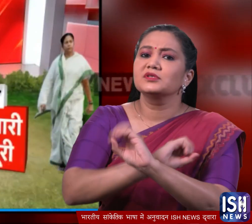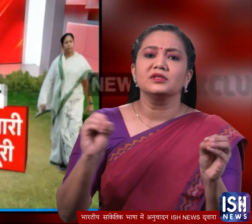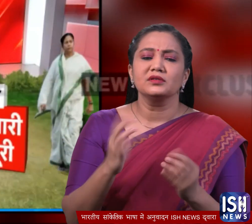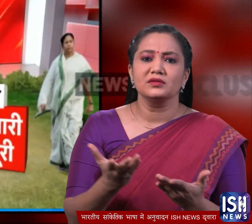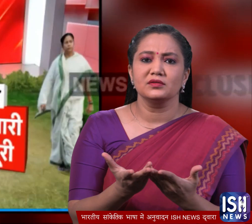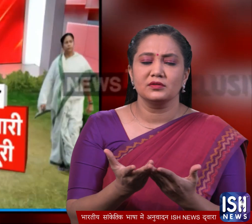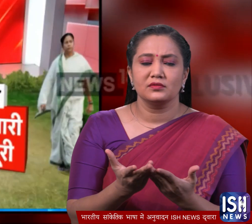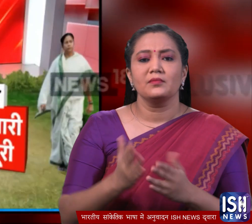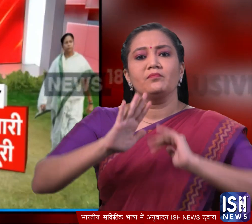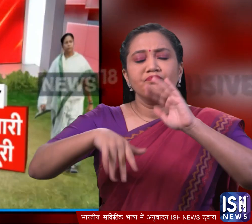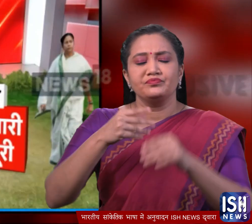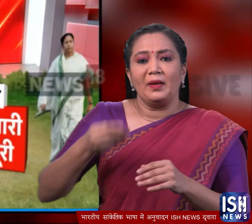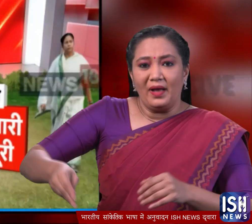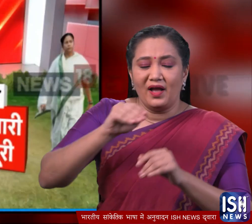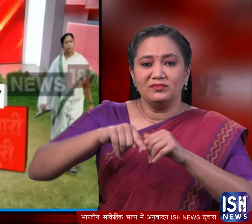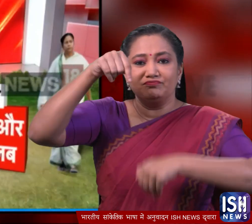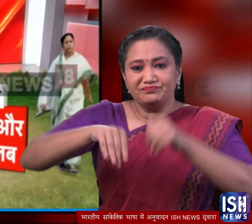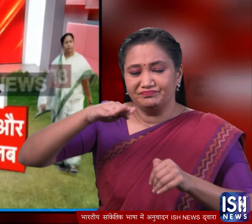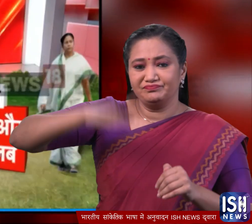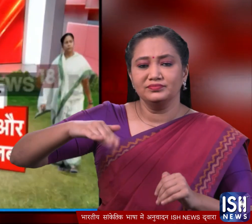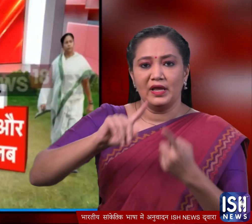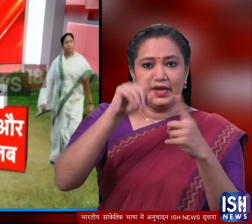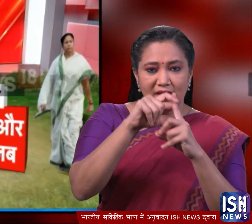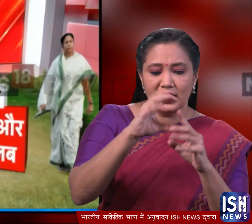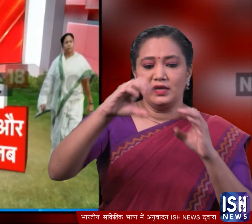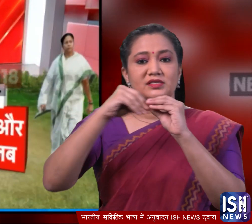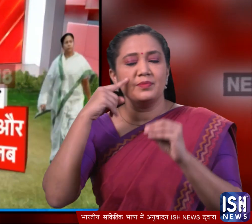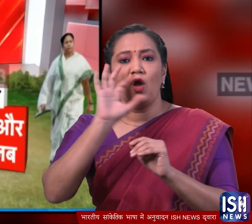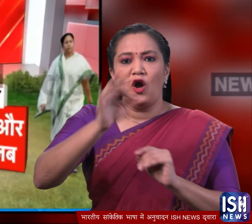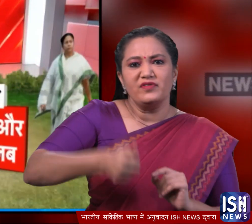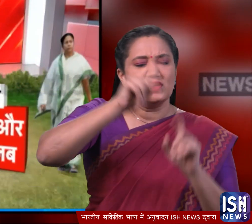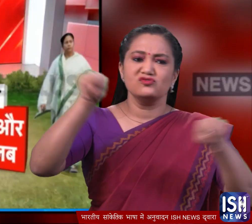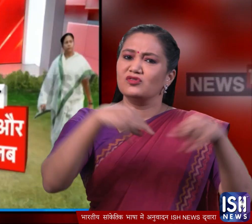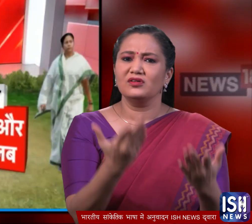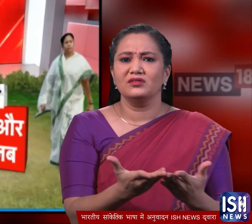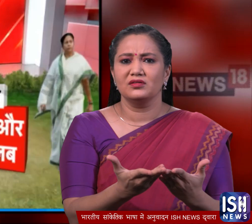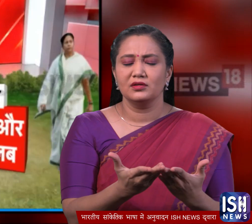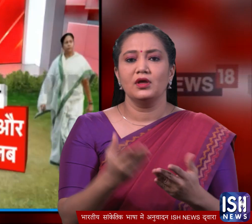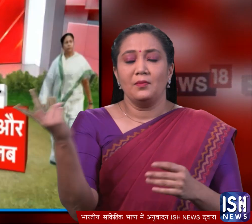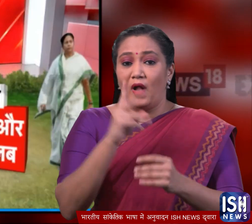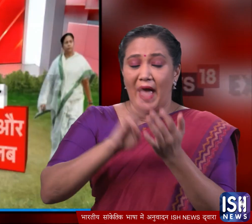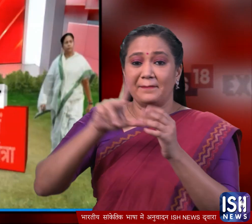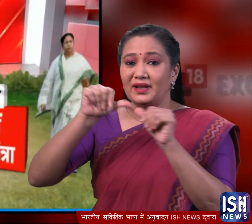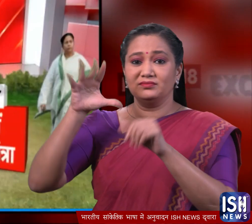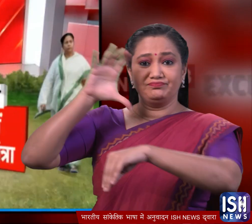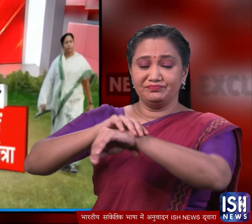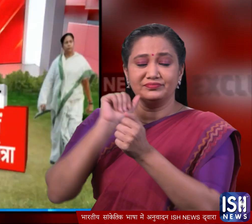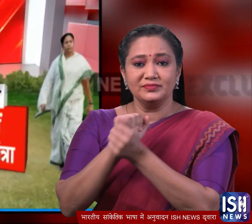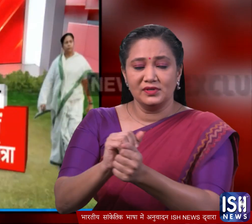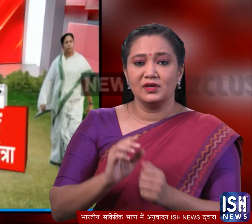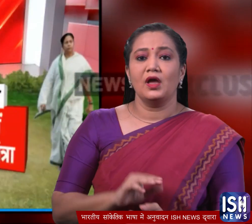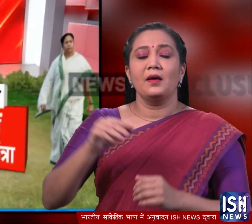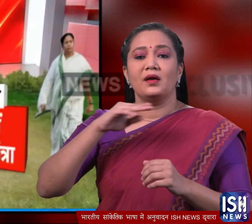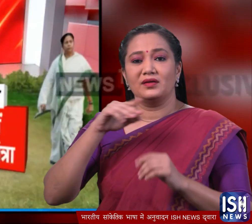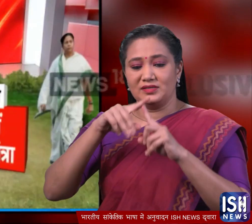से पूछा नहीं गया था, जिसके बाद बंगाल विधानसभा की कमेटी ने ED और CBI के अधिकारियों को तलब किया। जिन विधायकों को गिरफ्तार किया गया